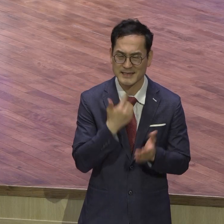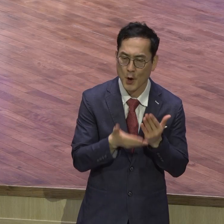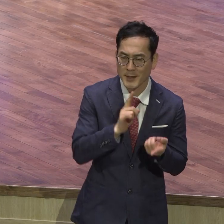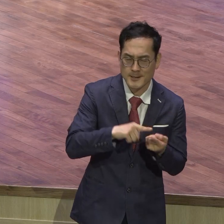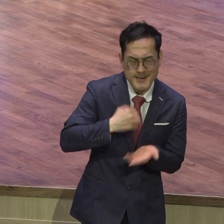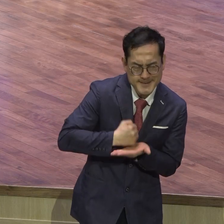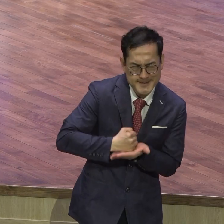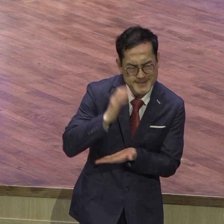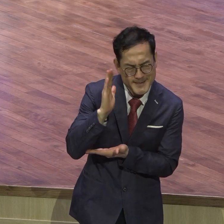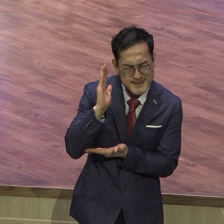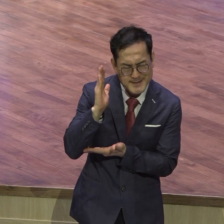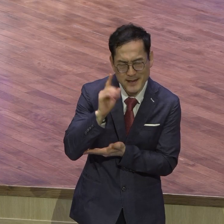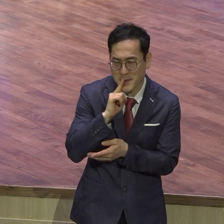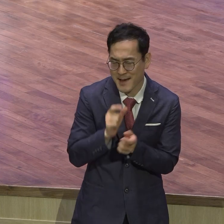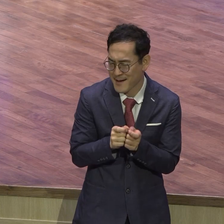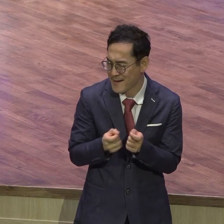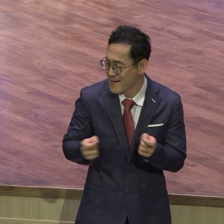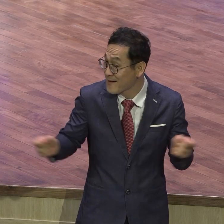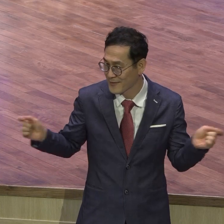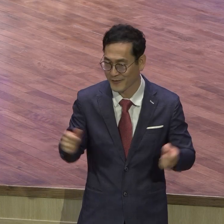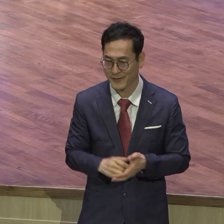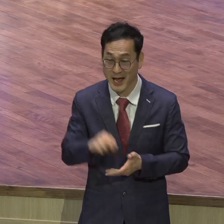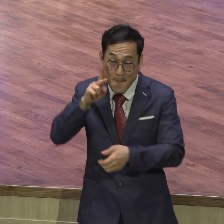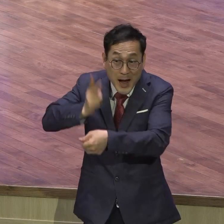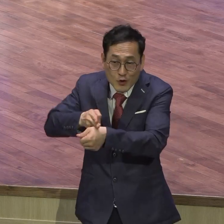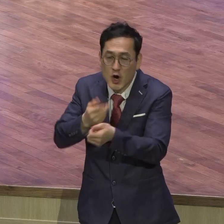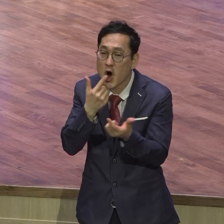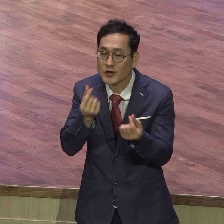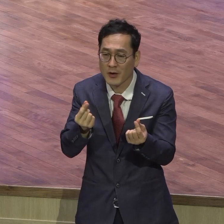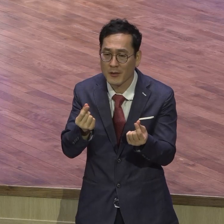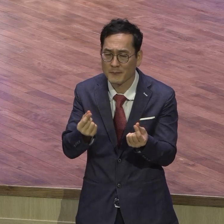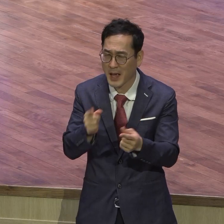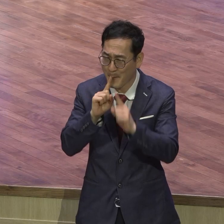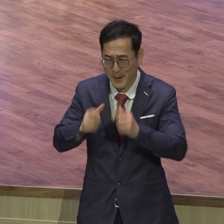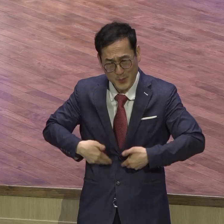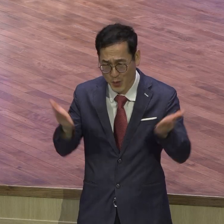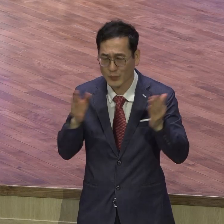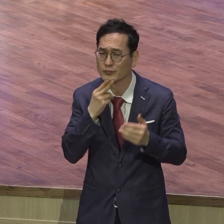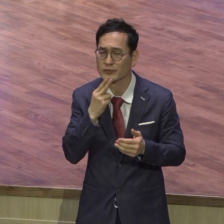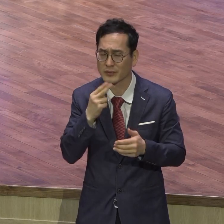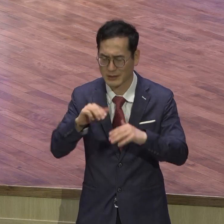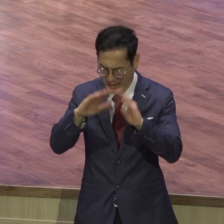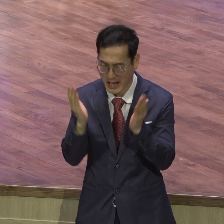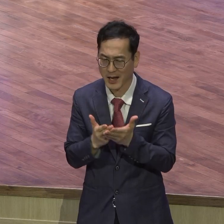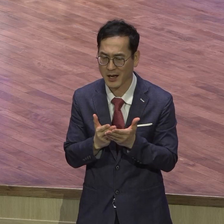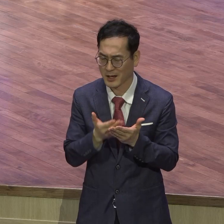말쟁이라 그랬어요 바울이 쓸데없는 말 했습니까 한마디라도